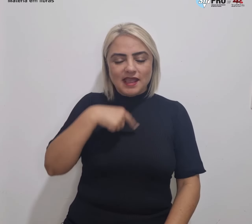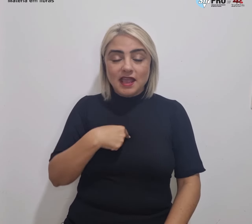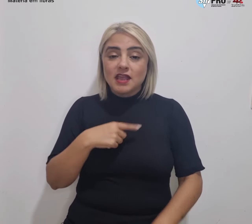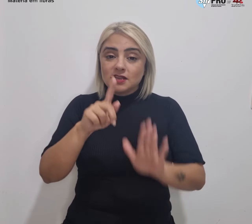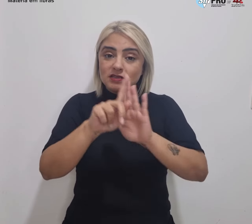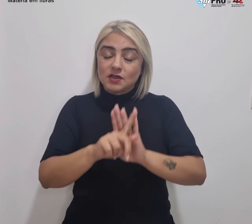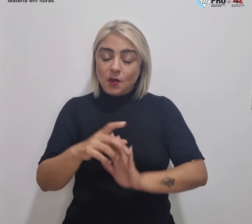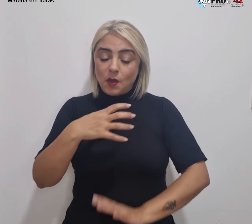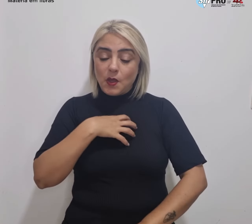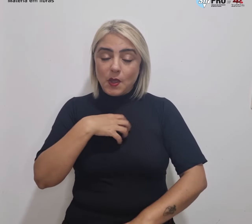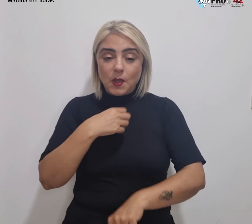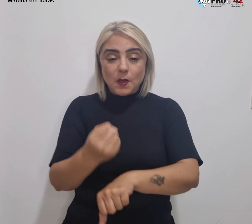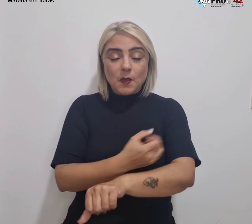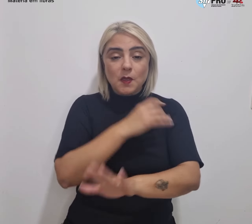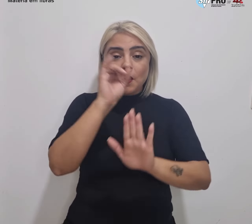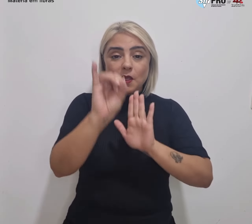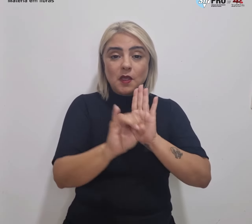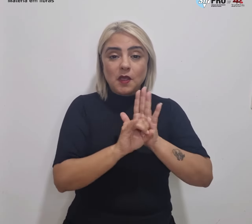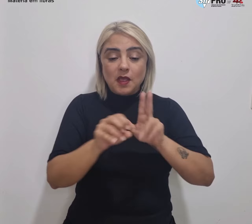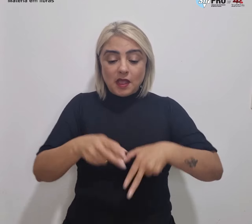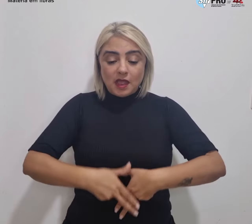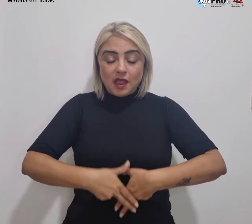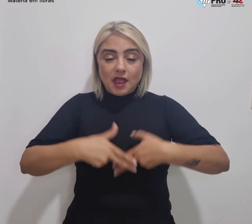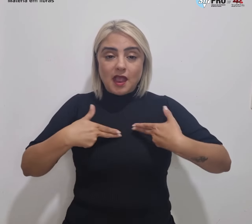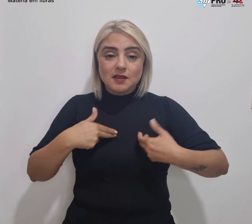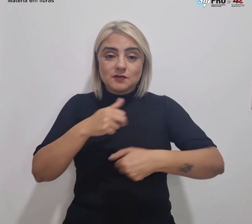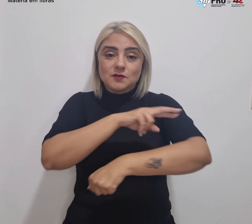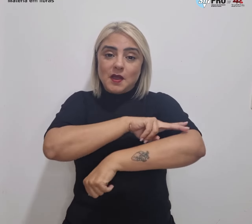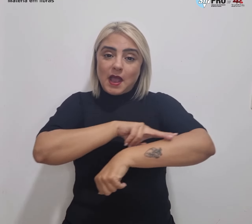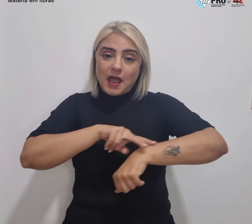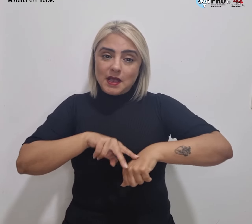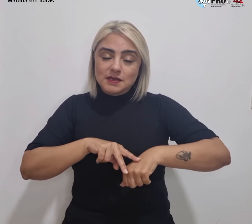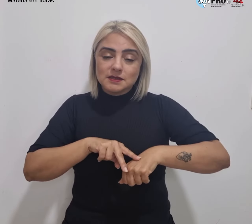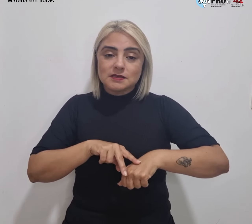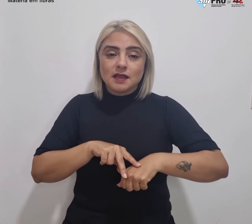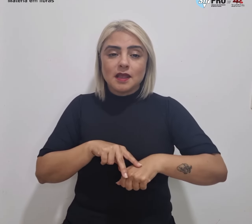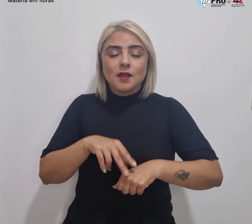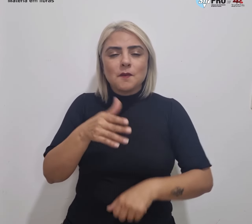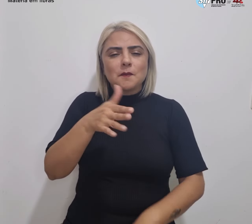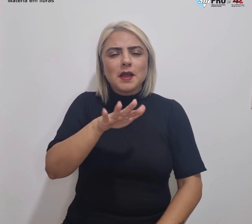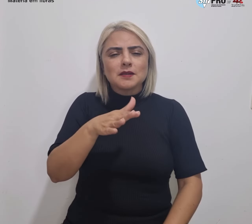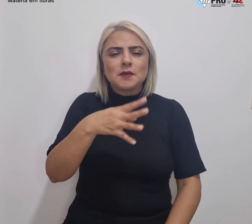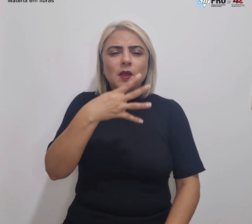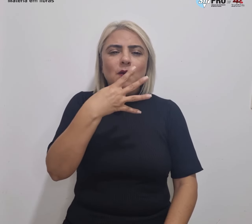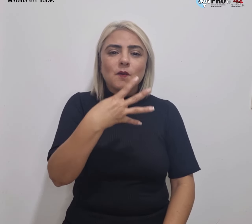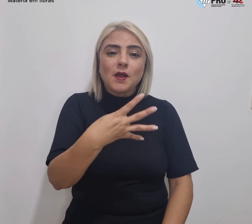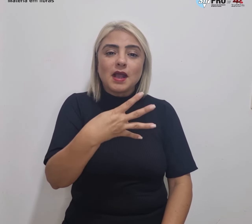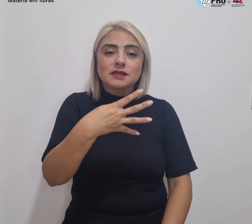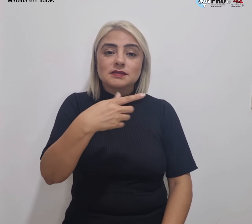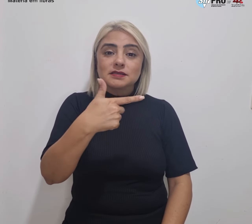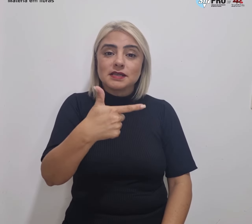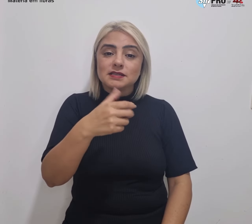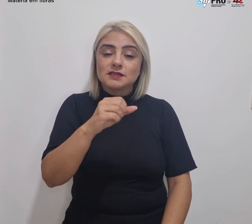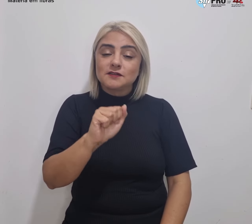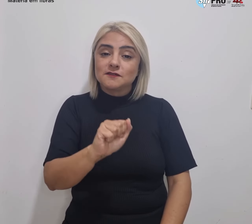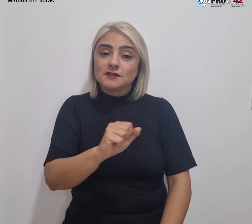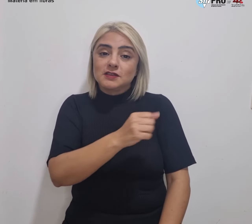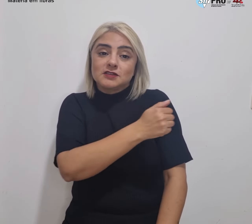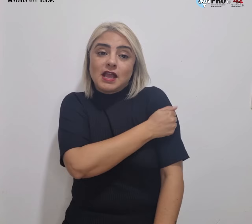e identidade étnico-racial com aproximadamente 420 alunos da Educação Infantil